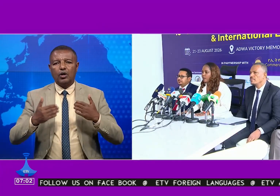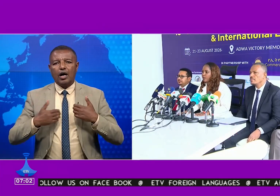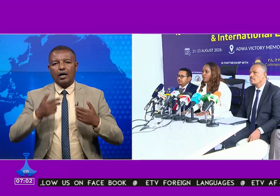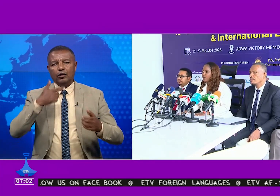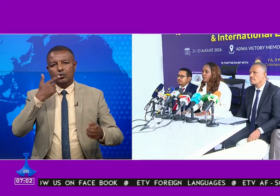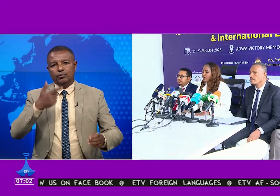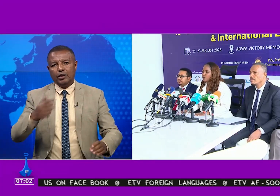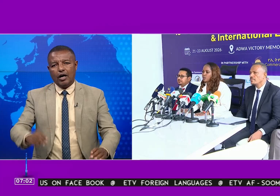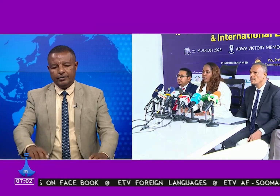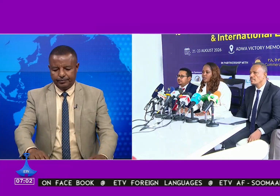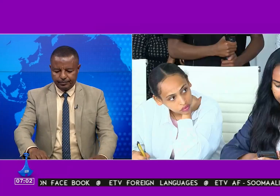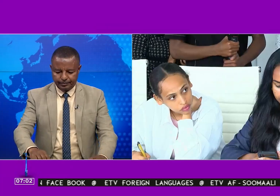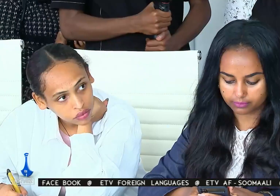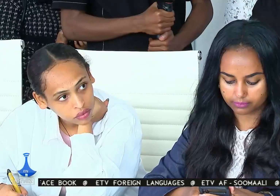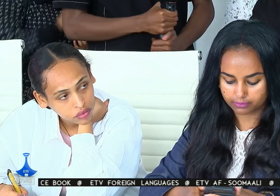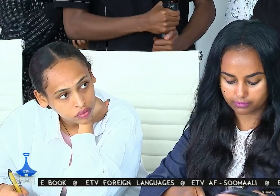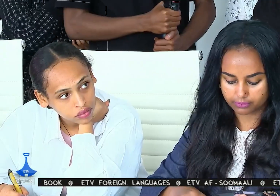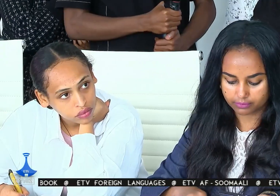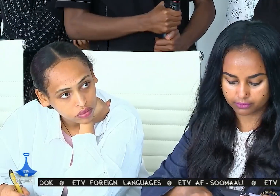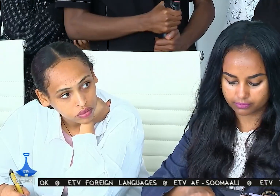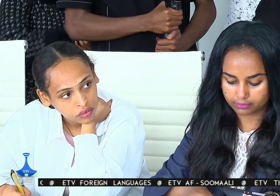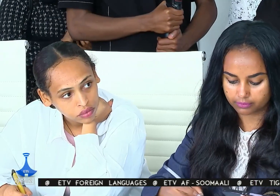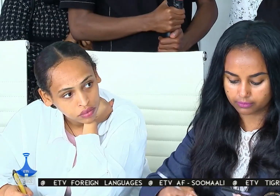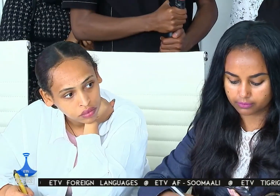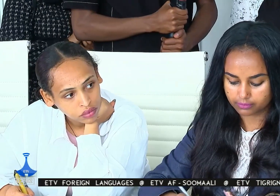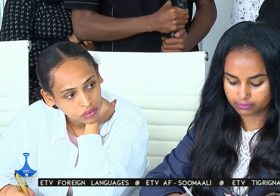አስተዋጽኦ አለው ብለዋል።